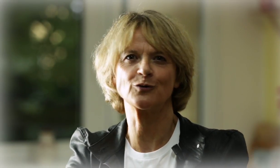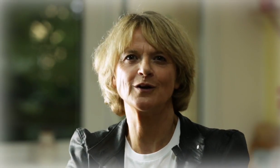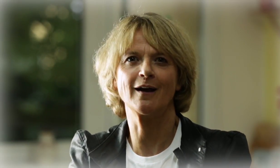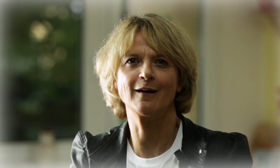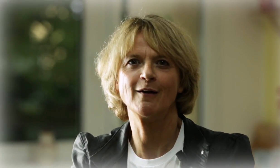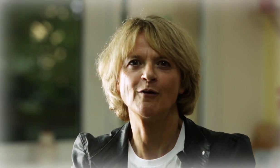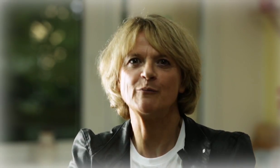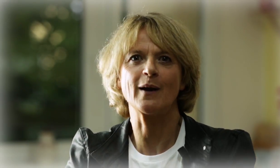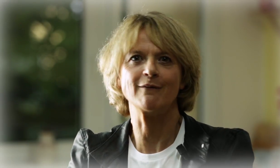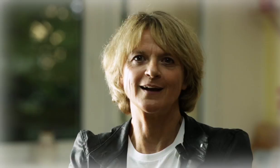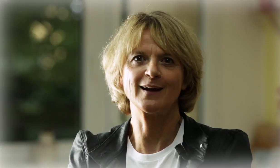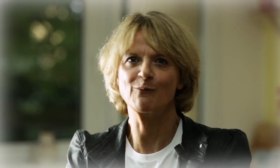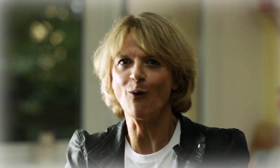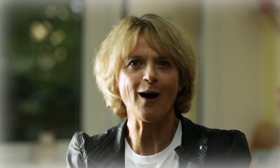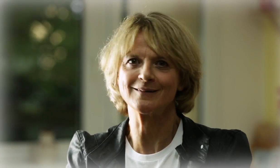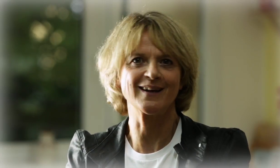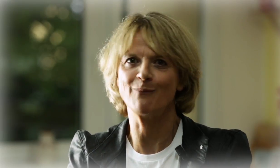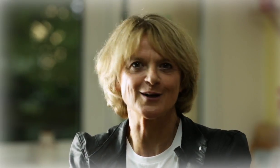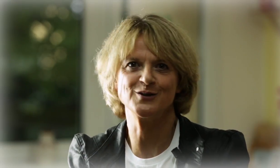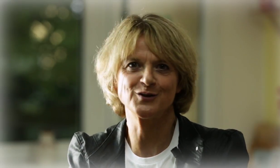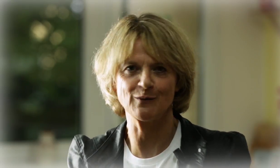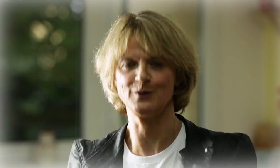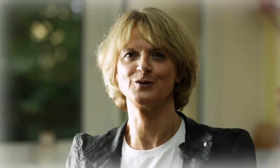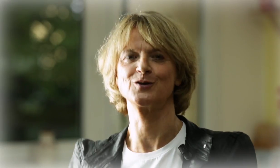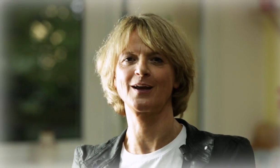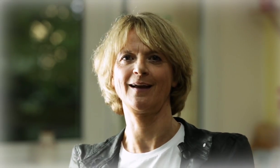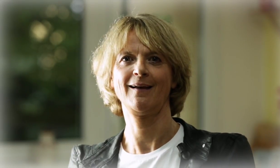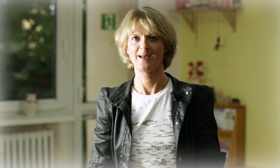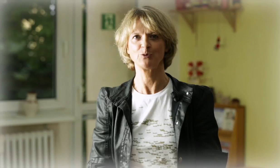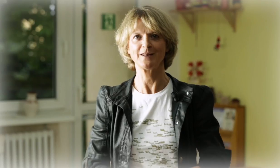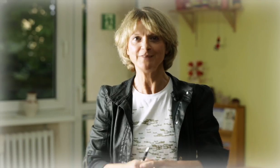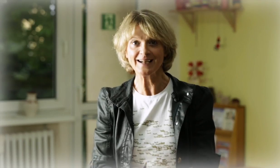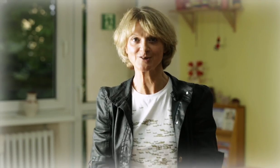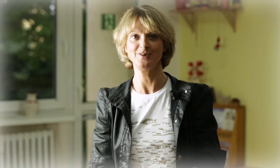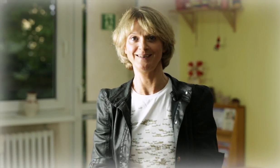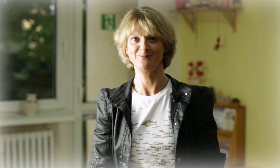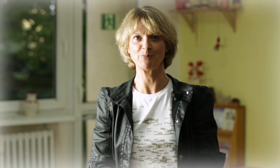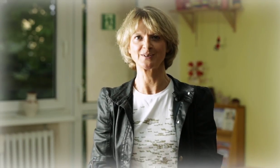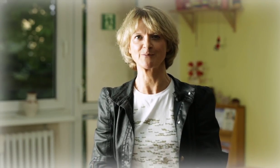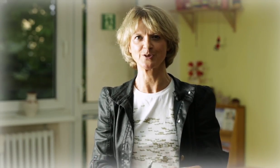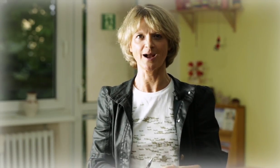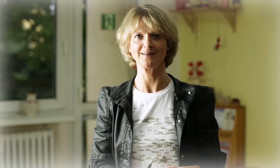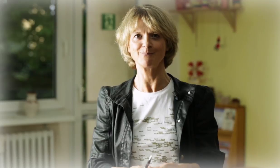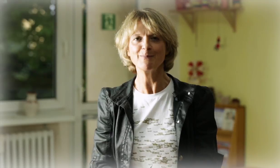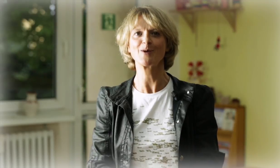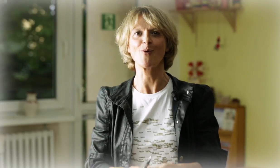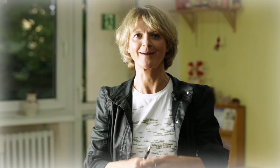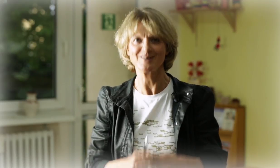rodinné vyprávěnky, pohádky, básničky, písničky. Buďte výrazní, nebojte se přehánět mimiku a